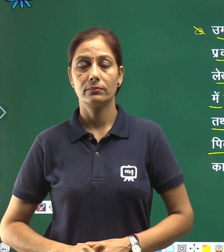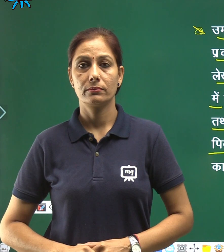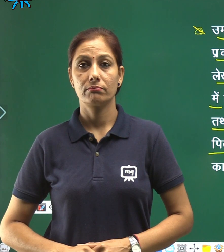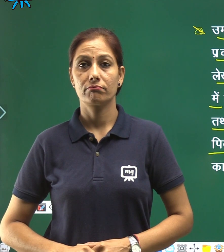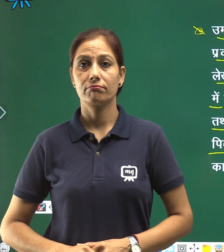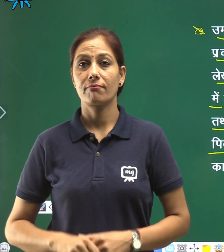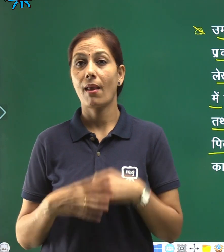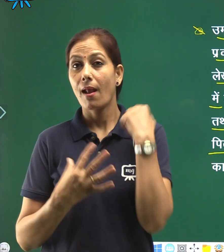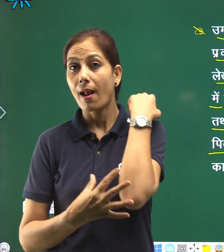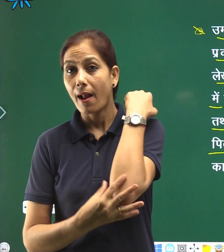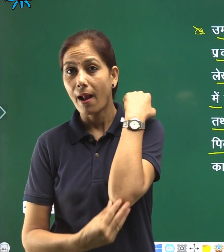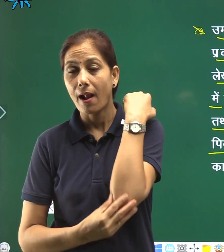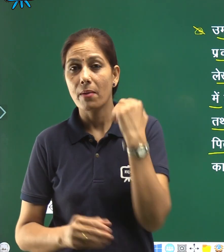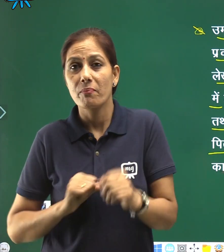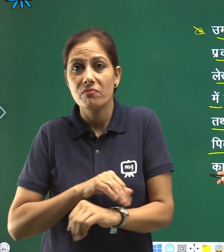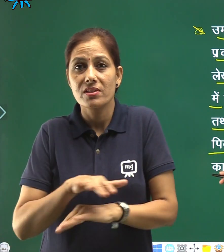दयनीय स्थिति का